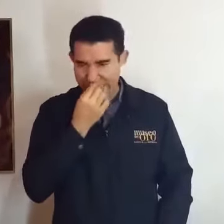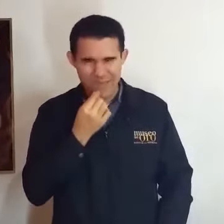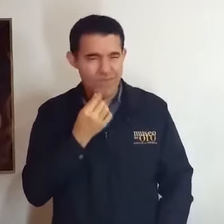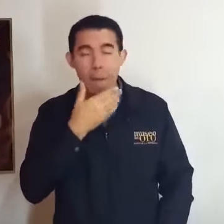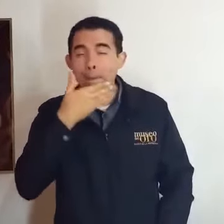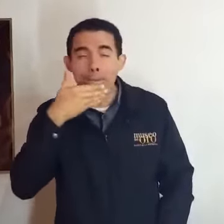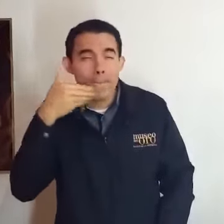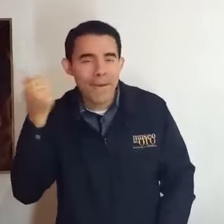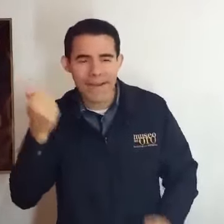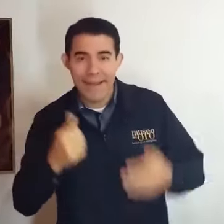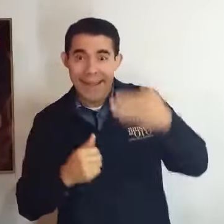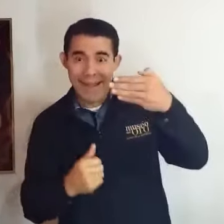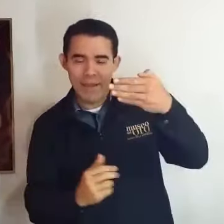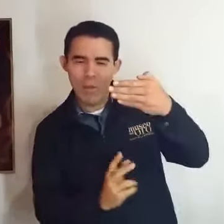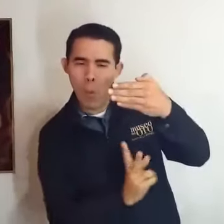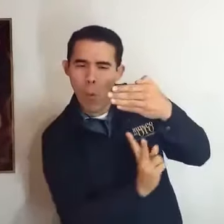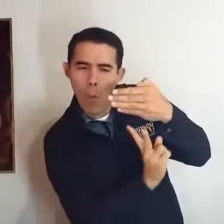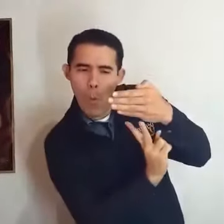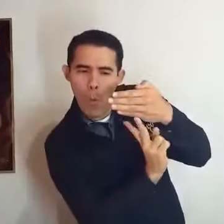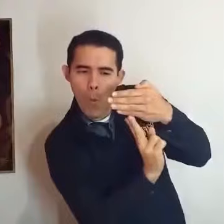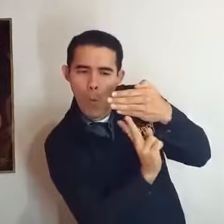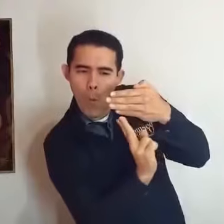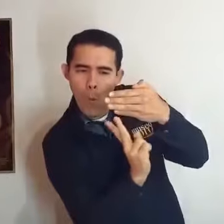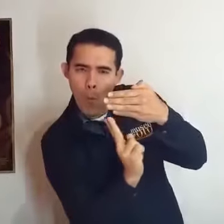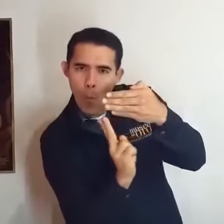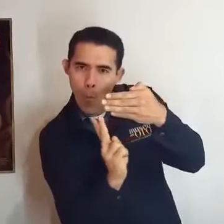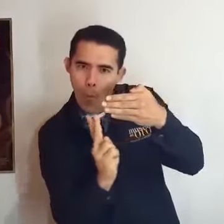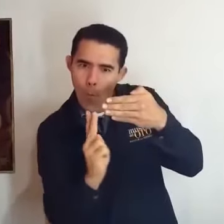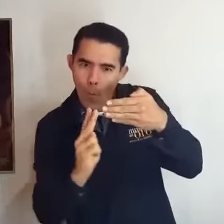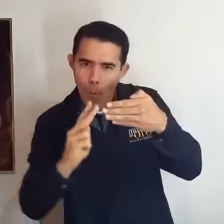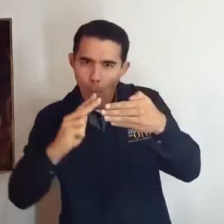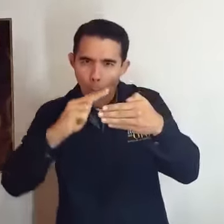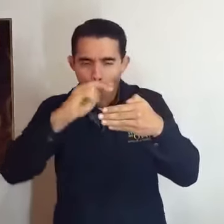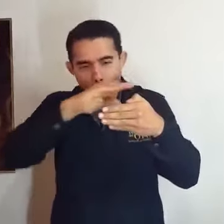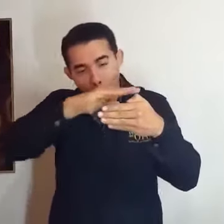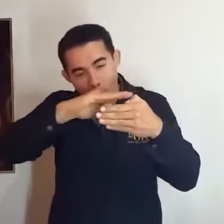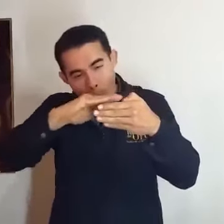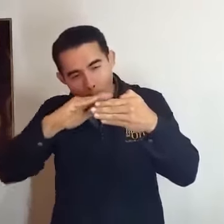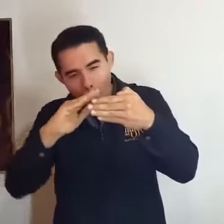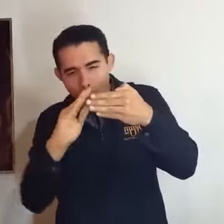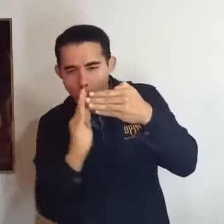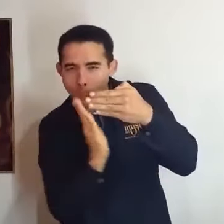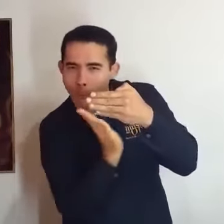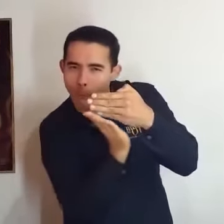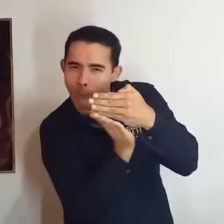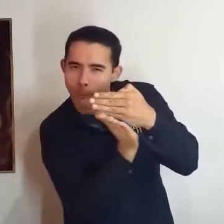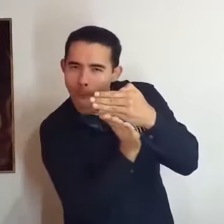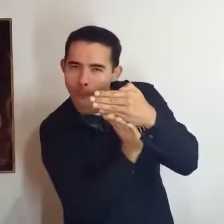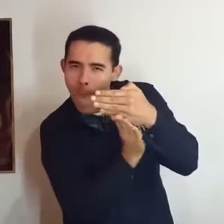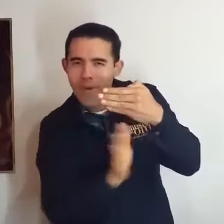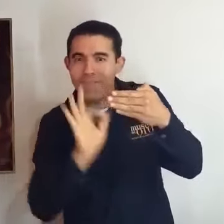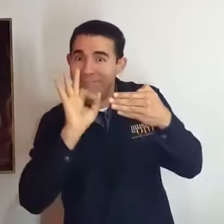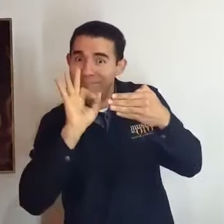Cuida que los cortes de los bordes sean redondos y no rectos para que no incomoden en tu nariz.